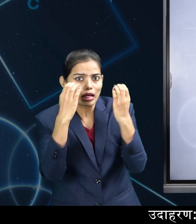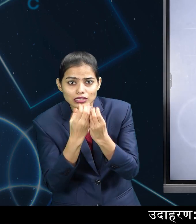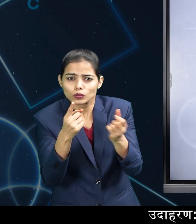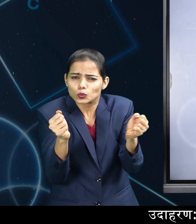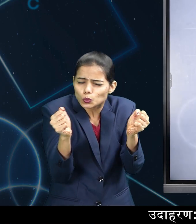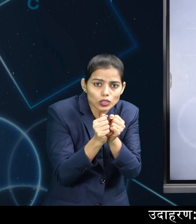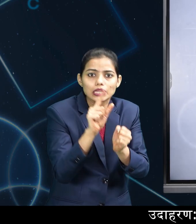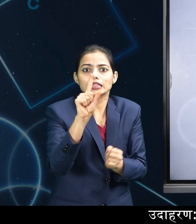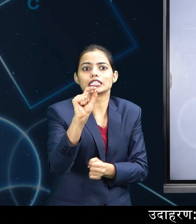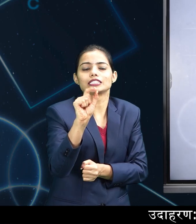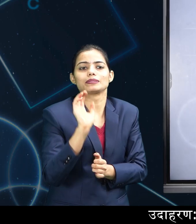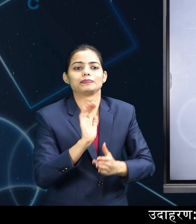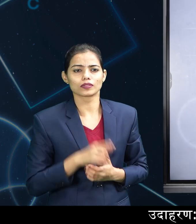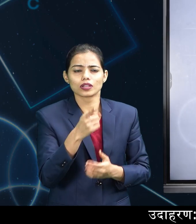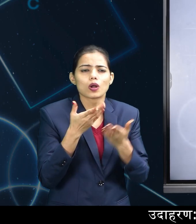वर्गाची रुंदी 10.